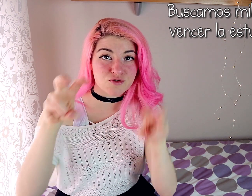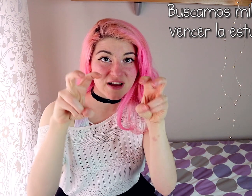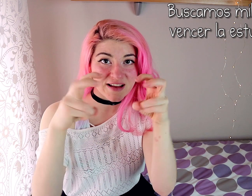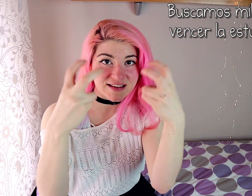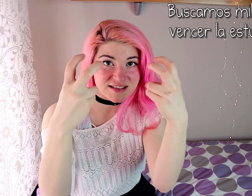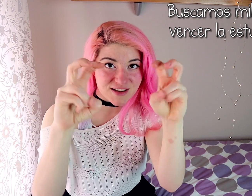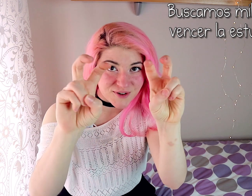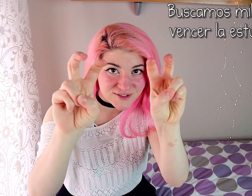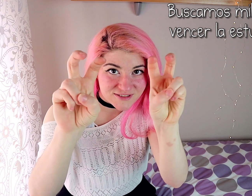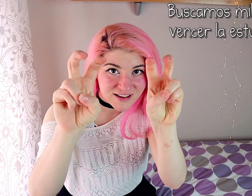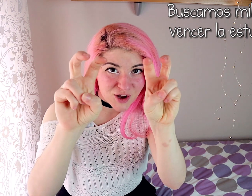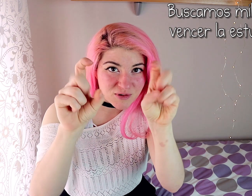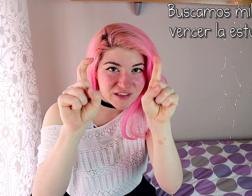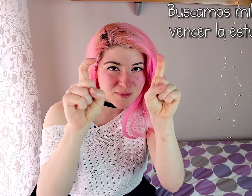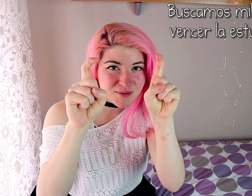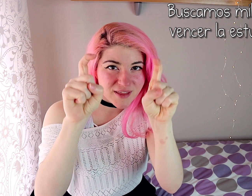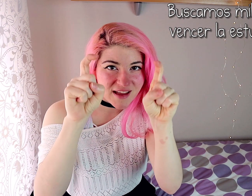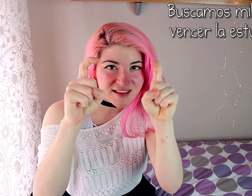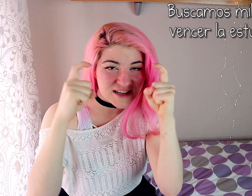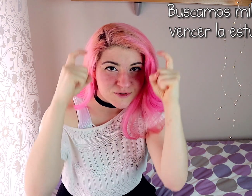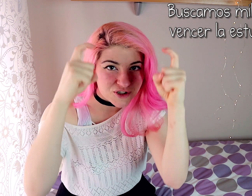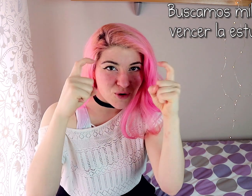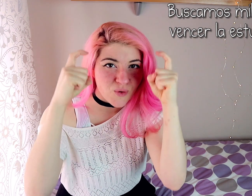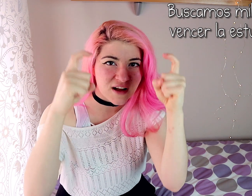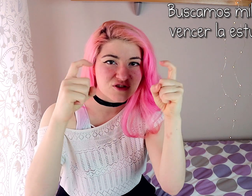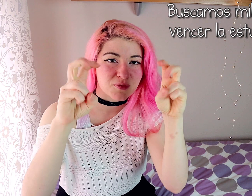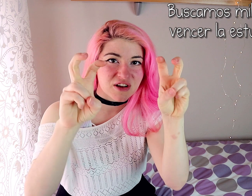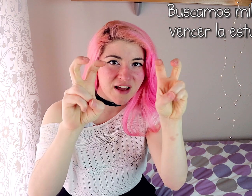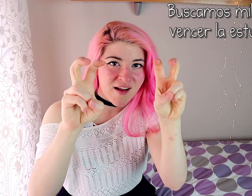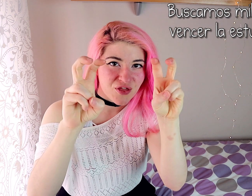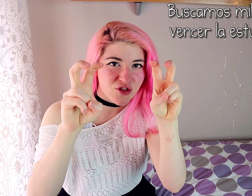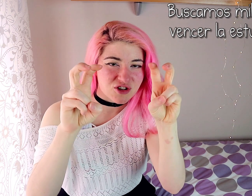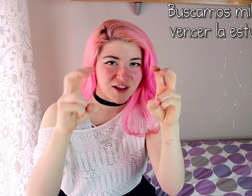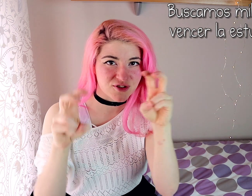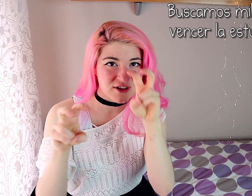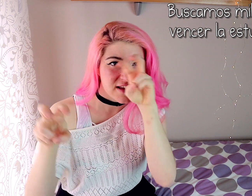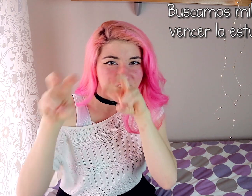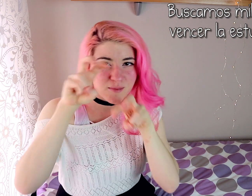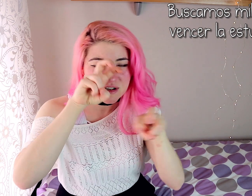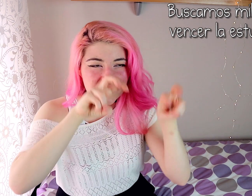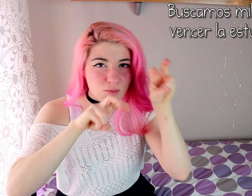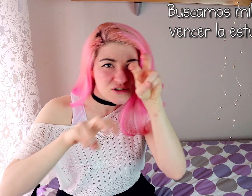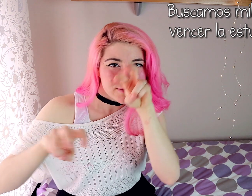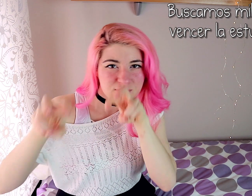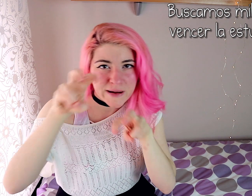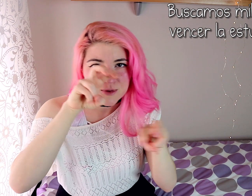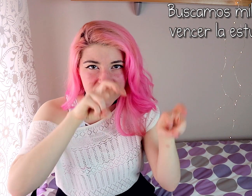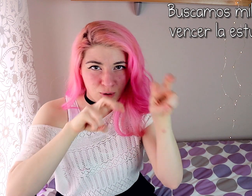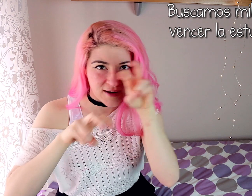Y buscar es así como si hiciéramos en vez de antes que hemos hecho un gancho. Pues ahora dos ganchos y hacemos así como si buscáramos algo,